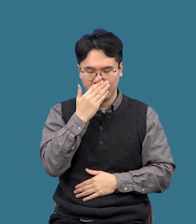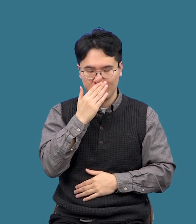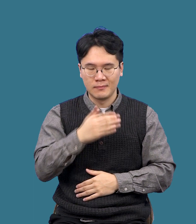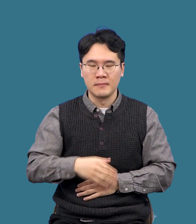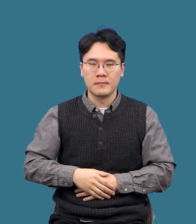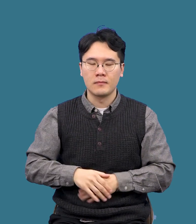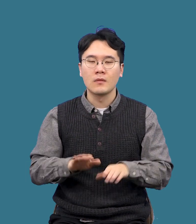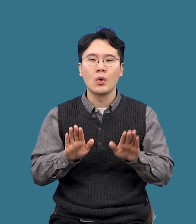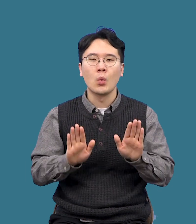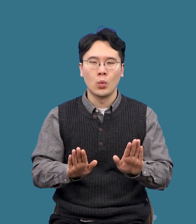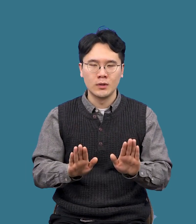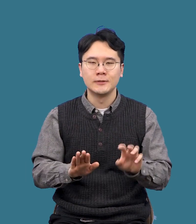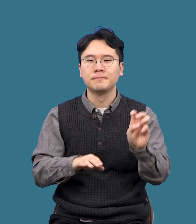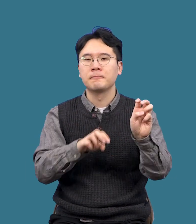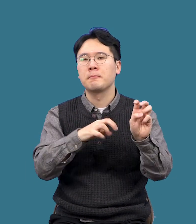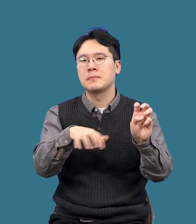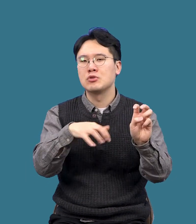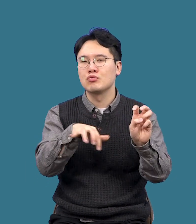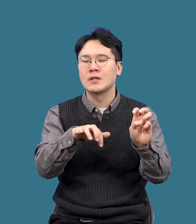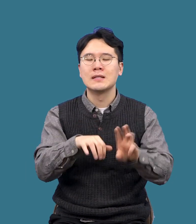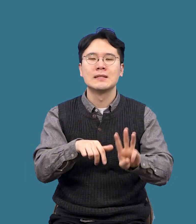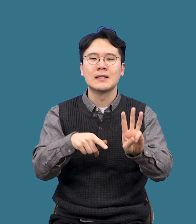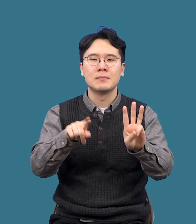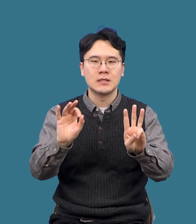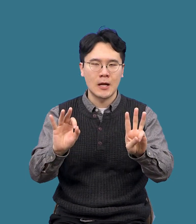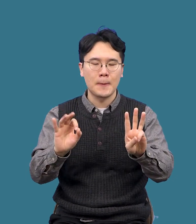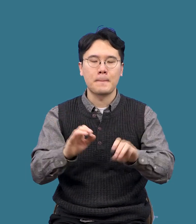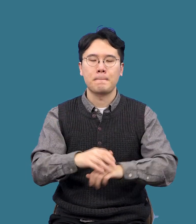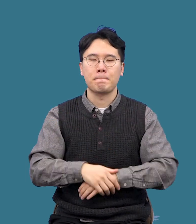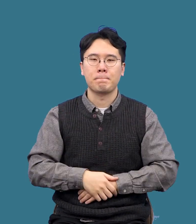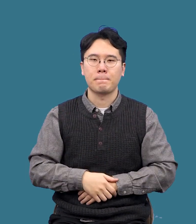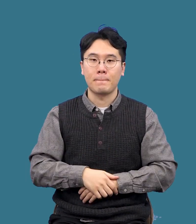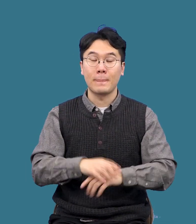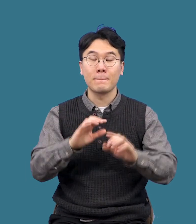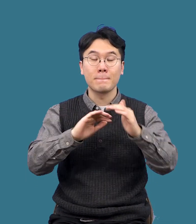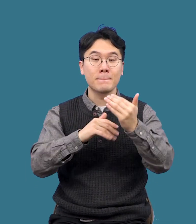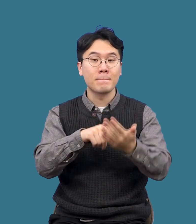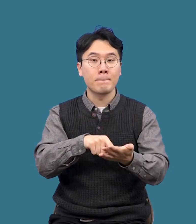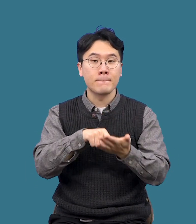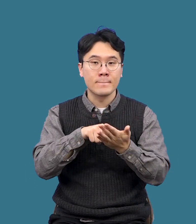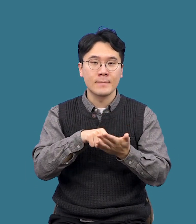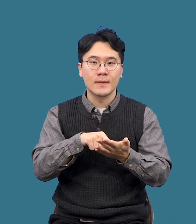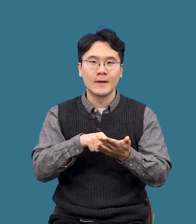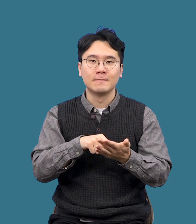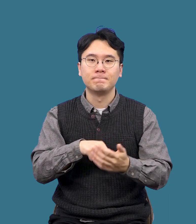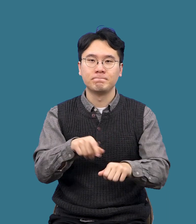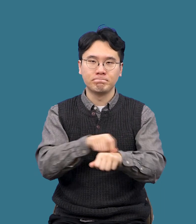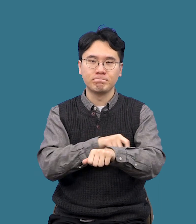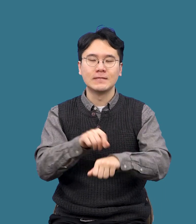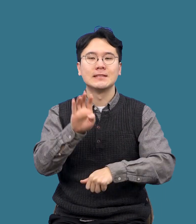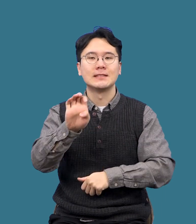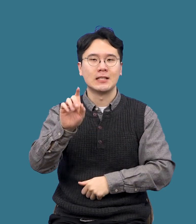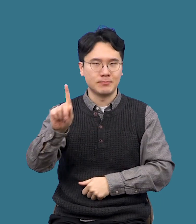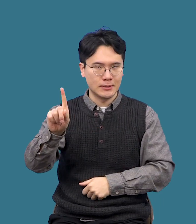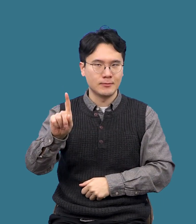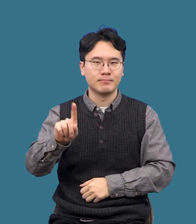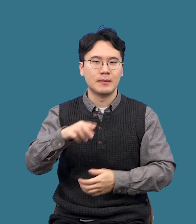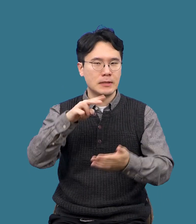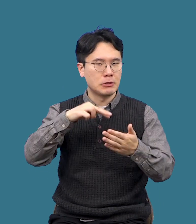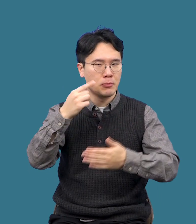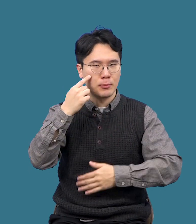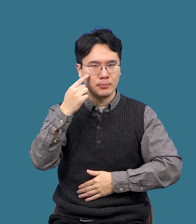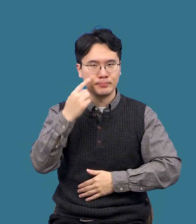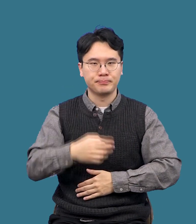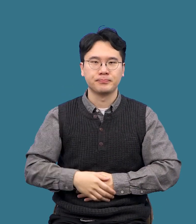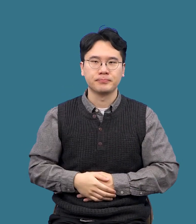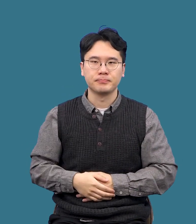민수기 3장에 40절 이하 45절에 그 원리가 강조되는데 특별히 41절 한 구절만 읽겠습니다.